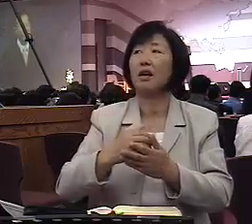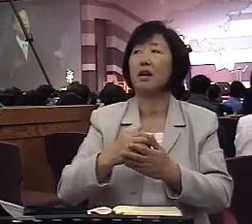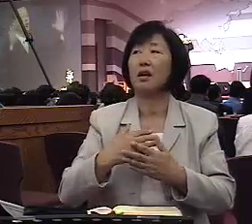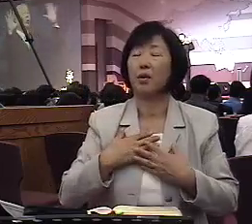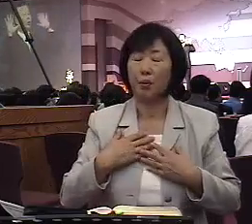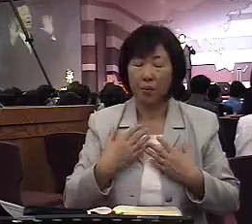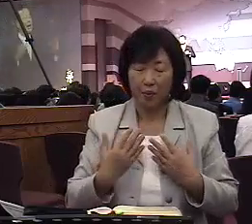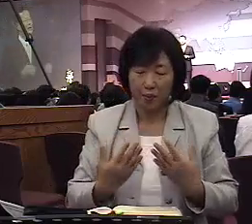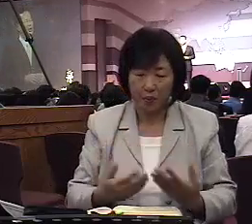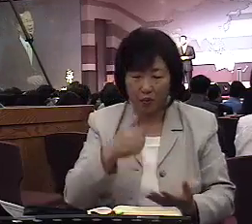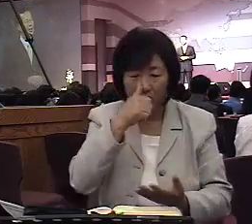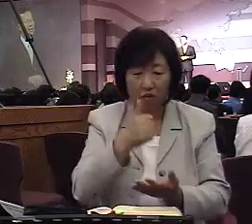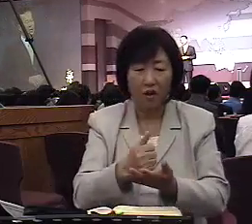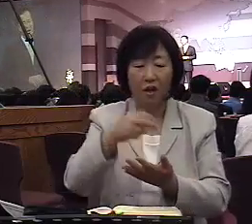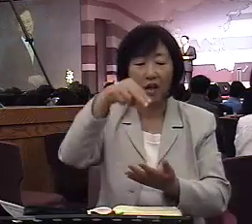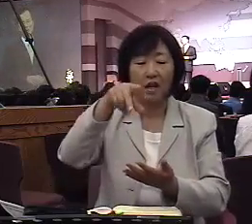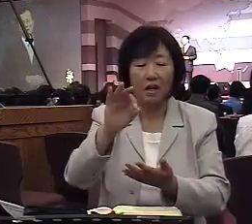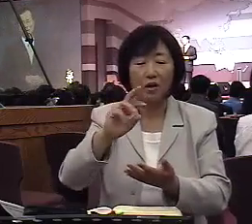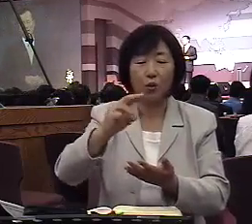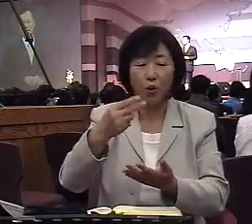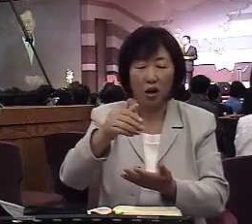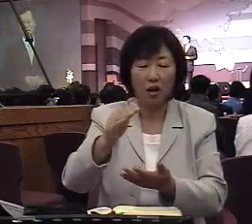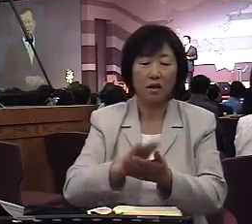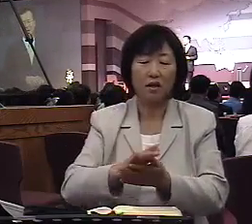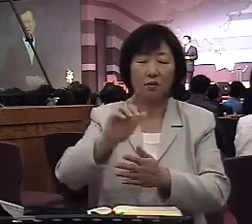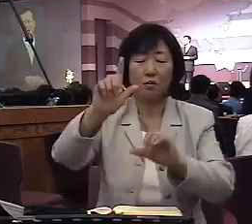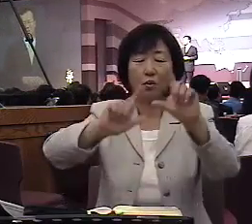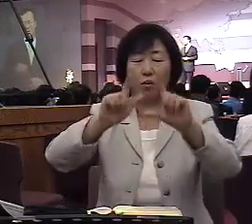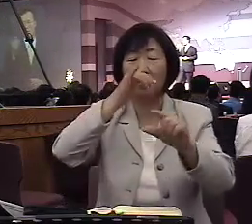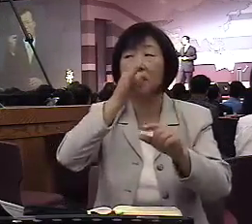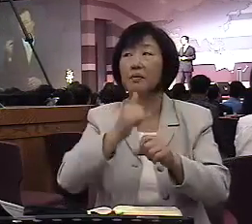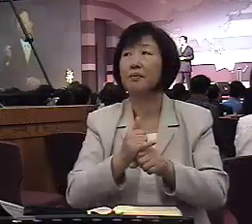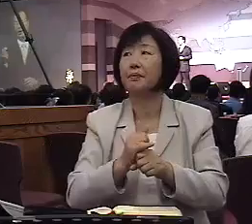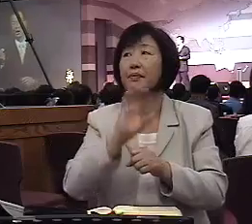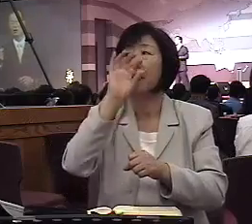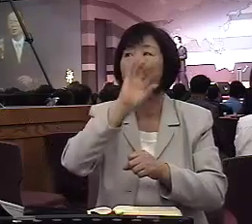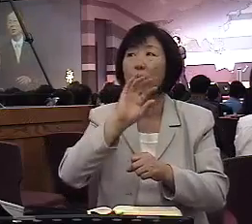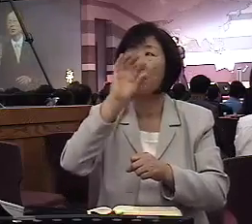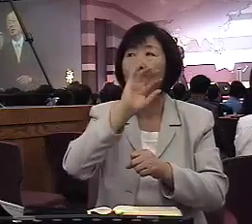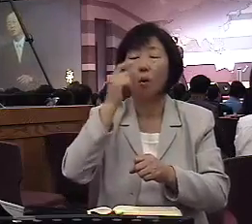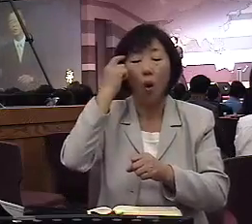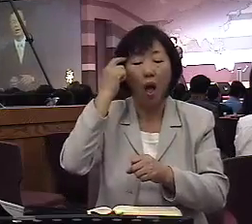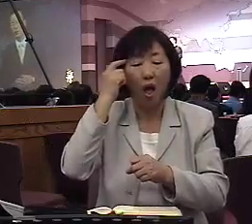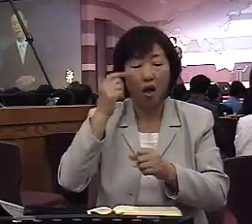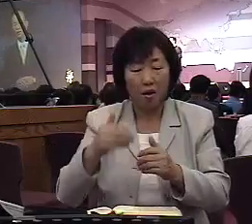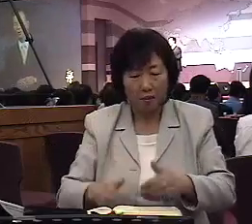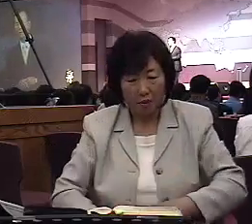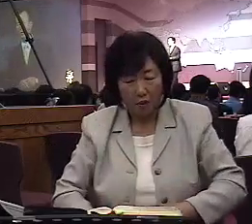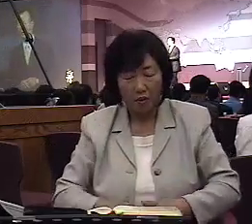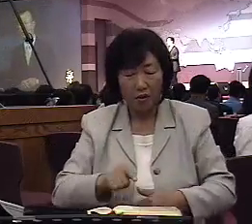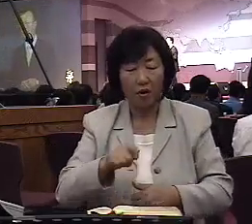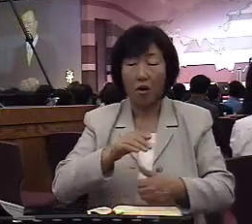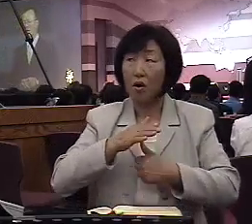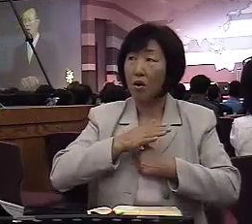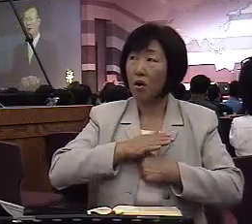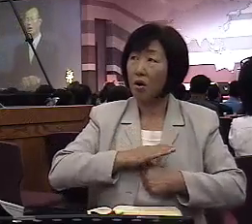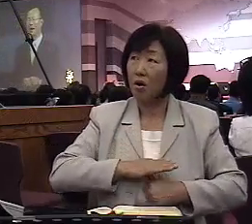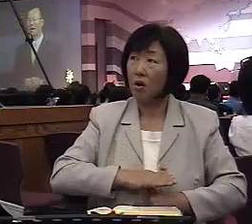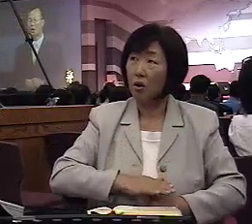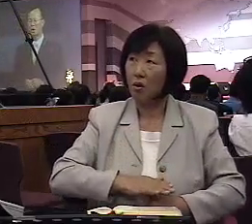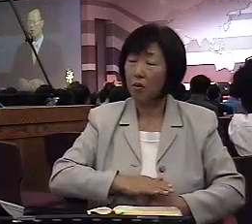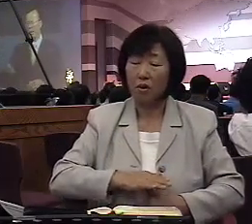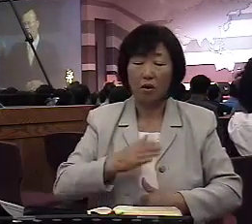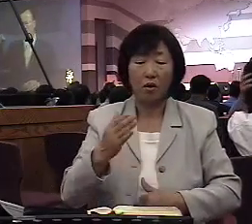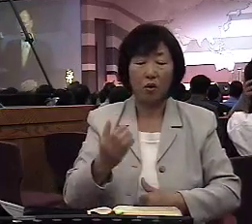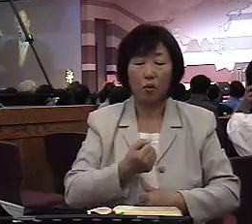모습으로, 죄성으로 돌아가려는 그러한 모습이 있는 거예요. 훈련이 왜 필요하냐면 그것을 극복하기 위해서입니다. 사도 바울이